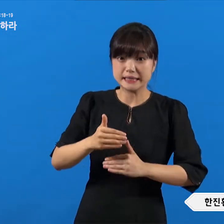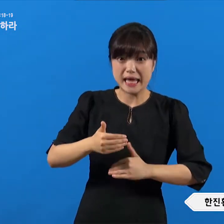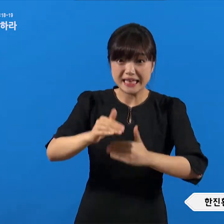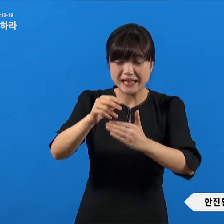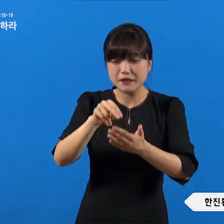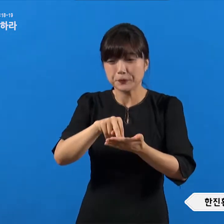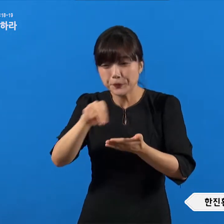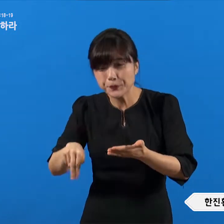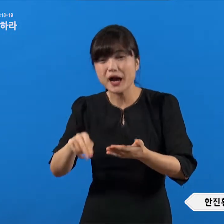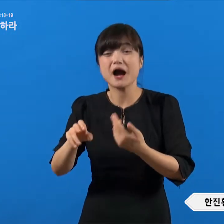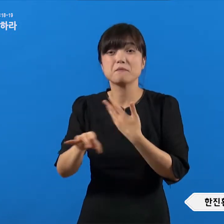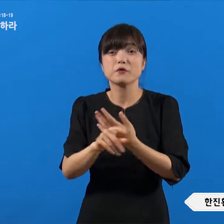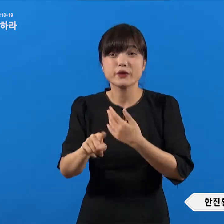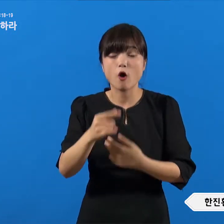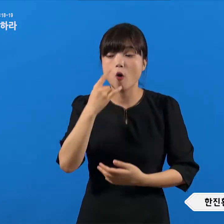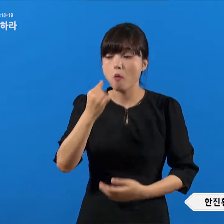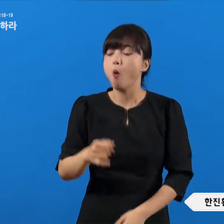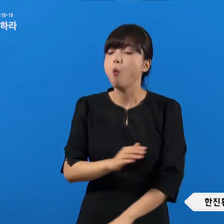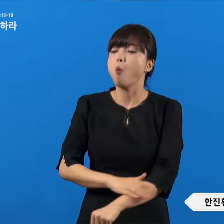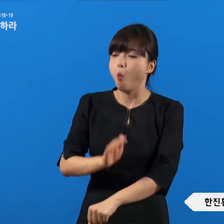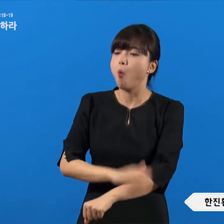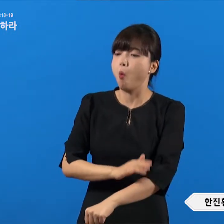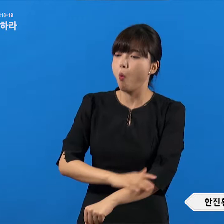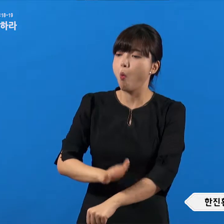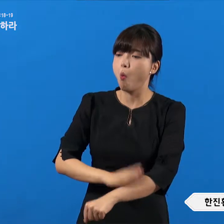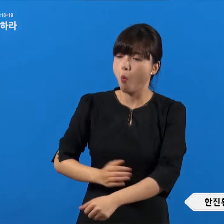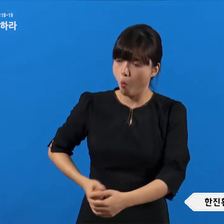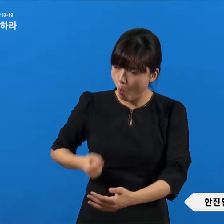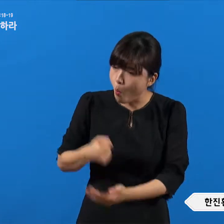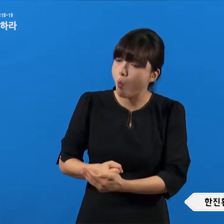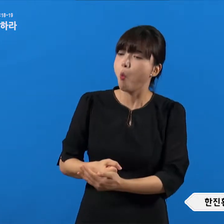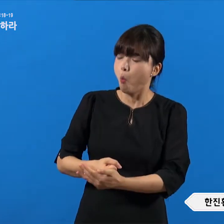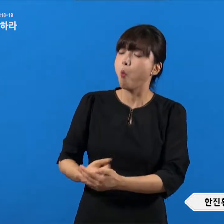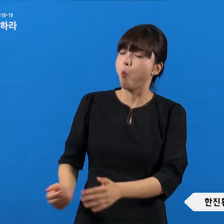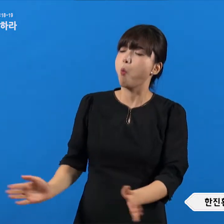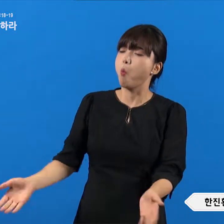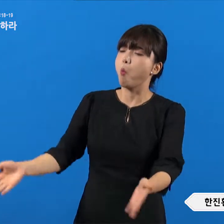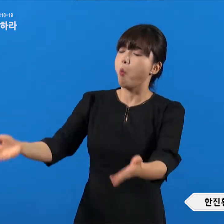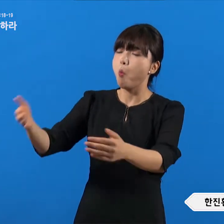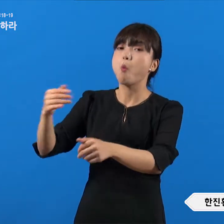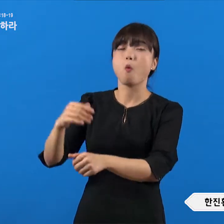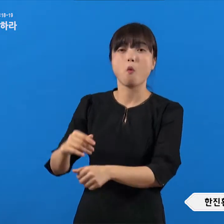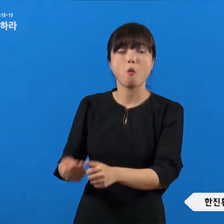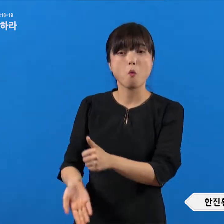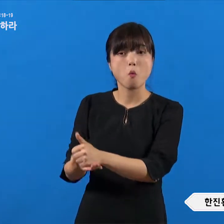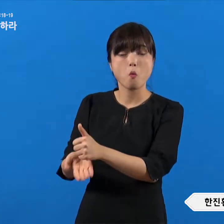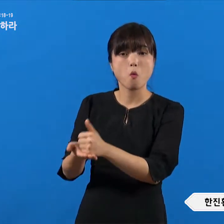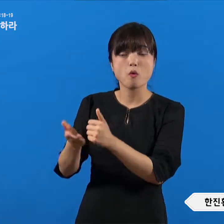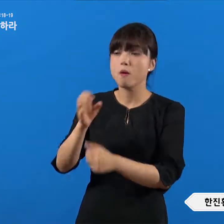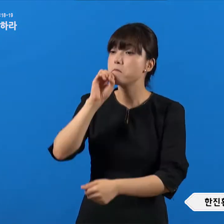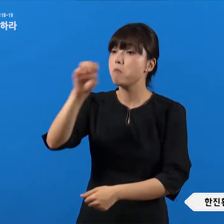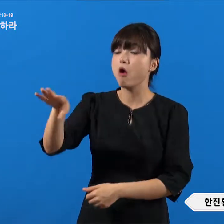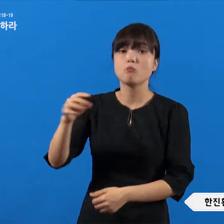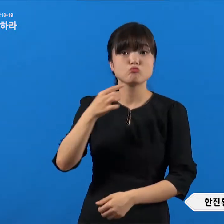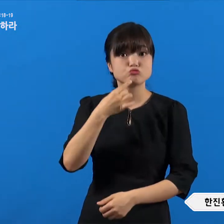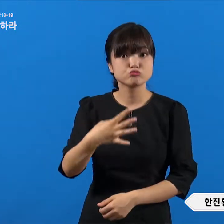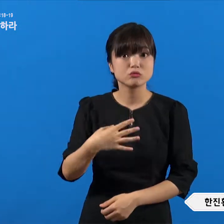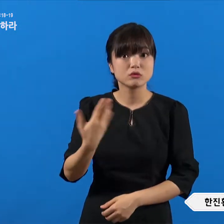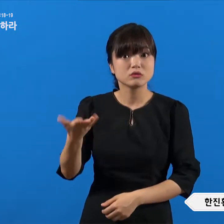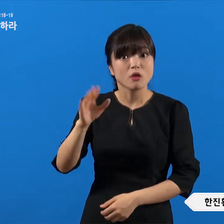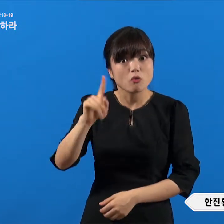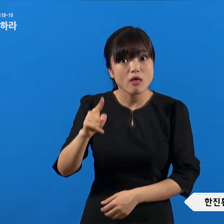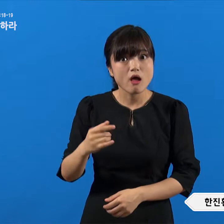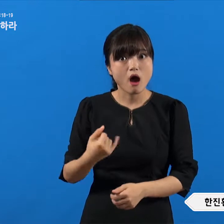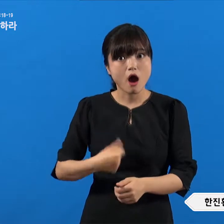계단에서 폴짝 뛰어내립니다. 엄마가 야 우리 아들 용감하네, 잘 뛰네 한마디 해보십시오.